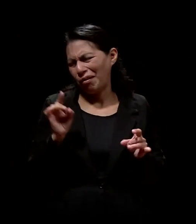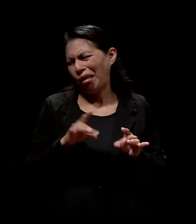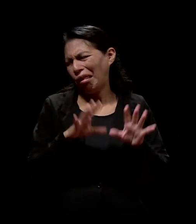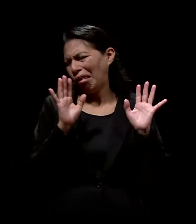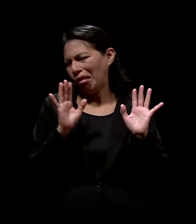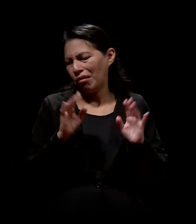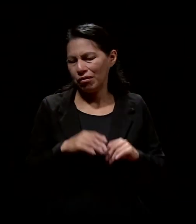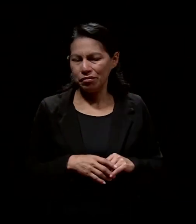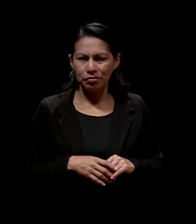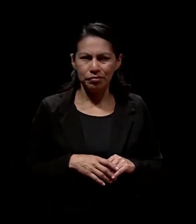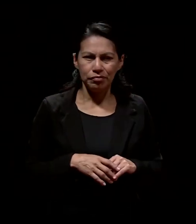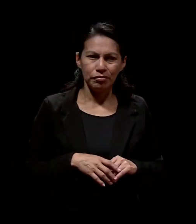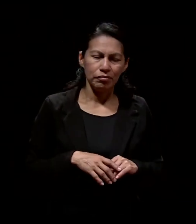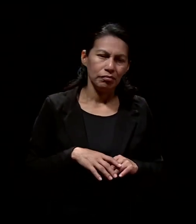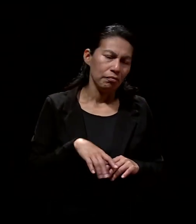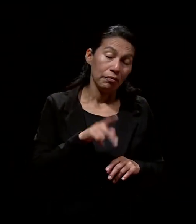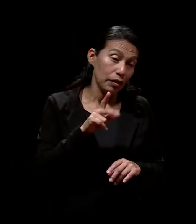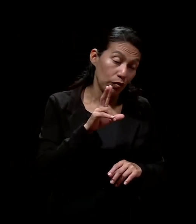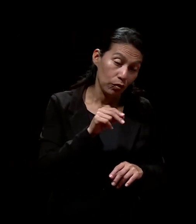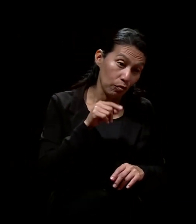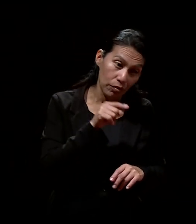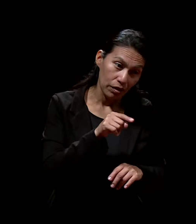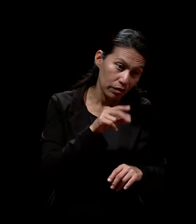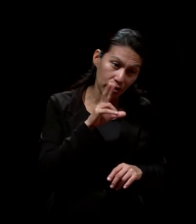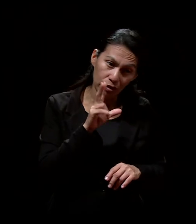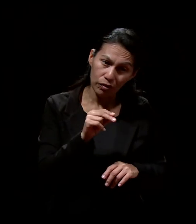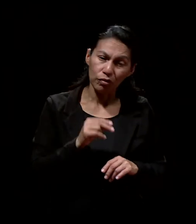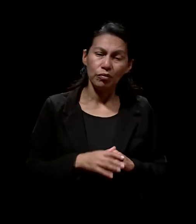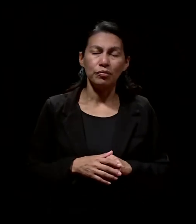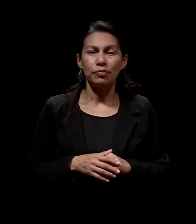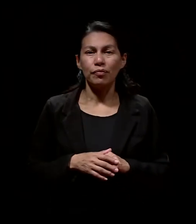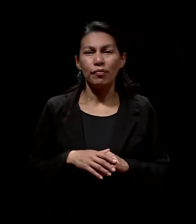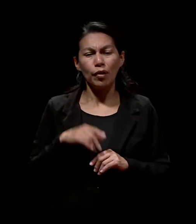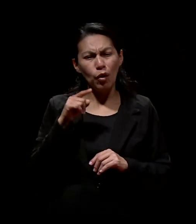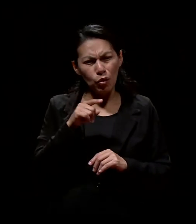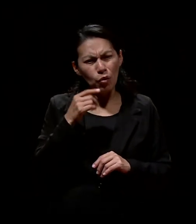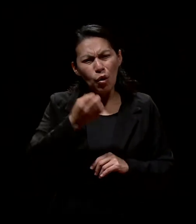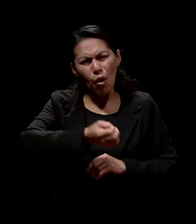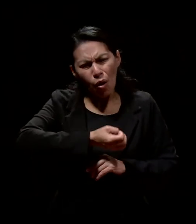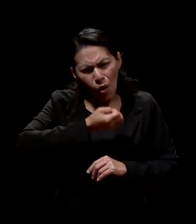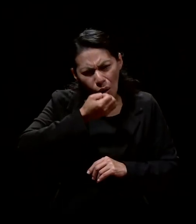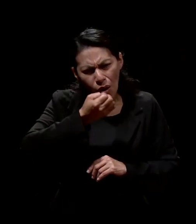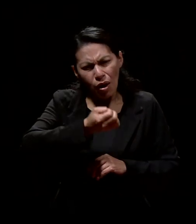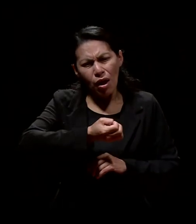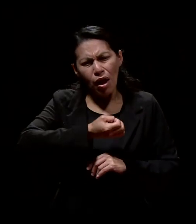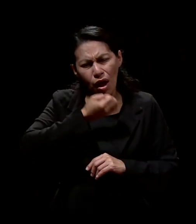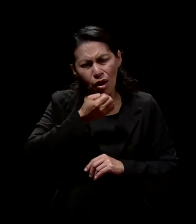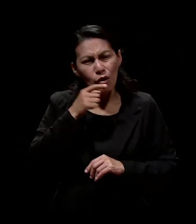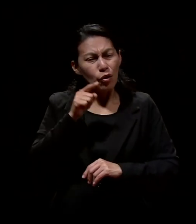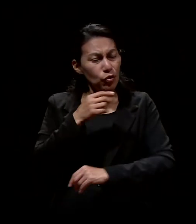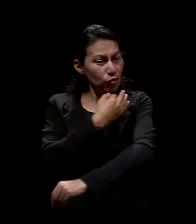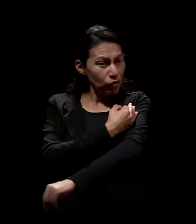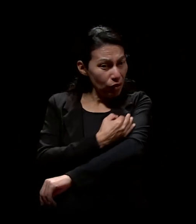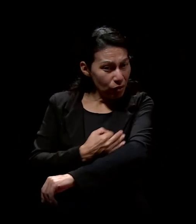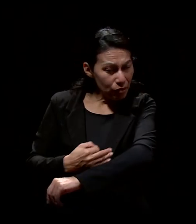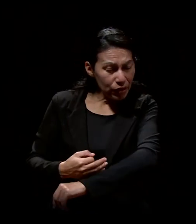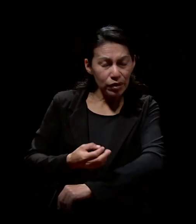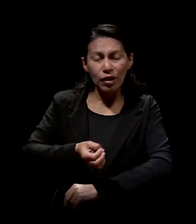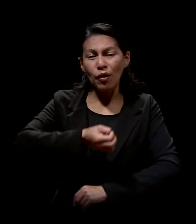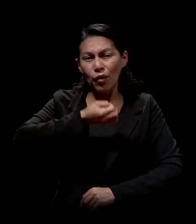piensen que es mera casualidad, pero para ti no fueron casualidades. ¿Por qué? Tú habías